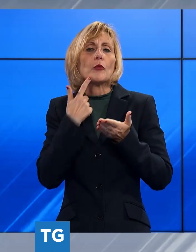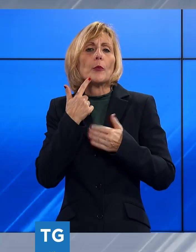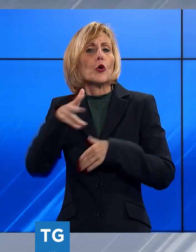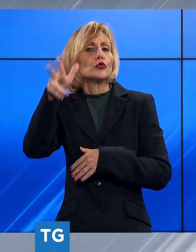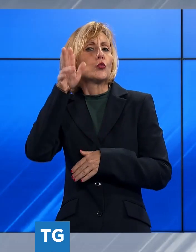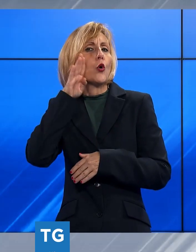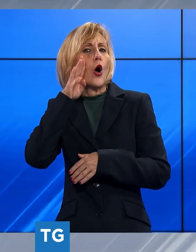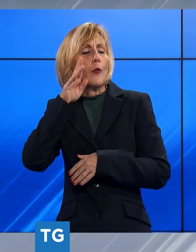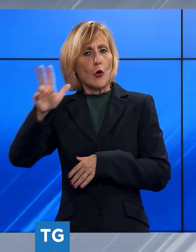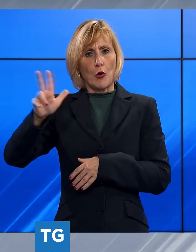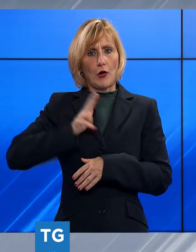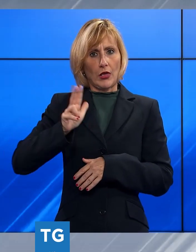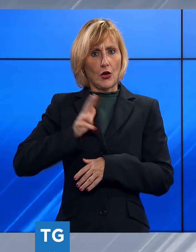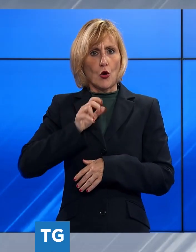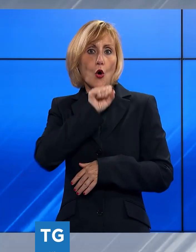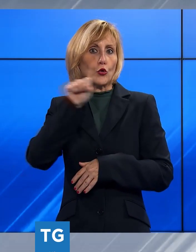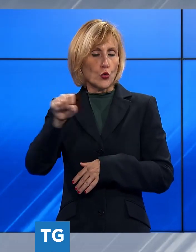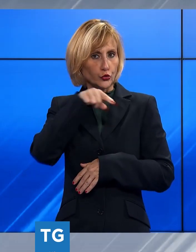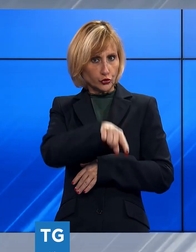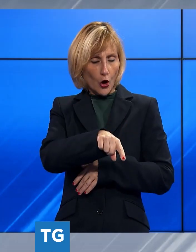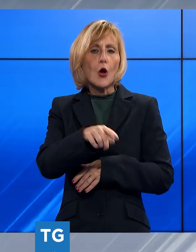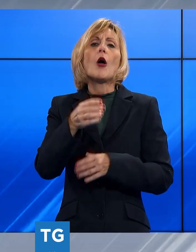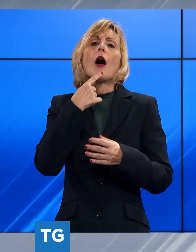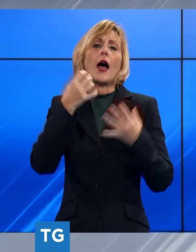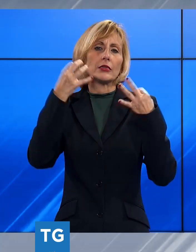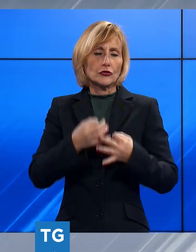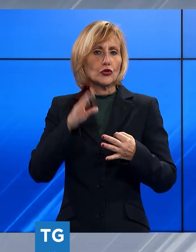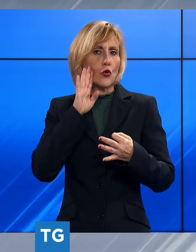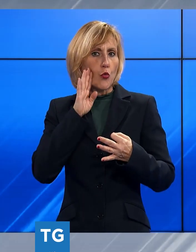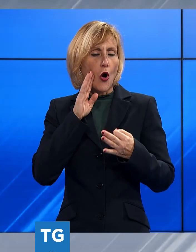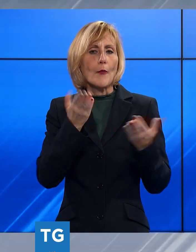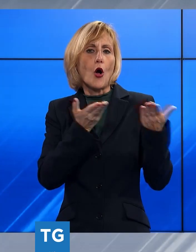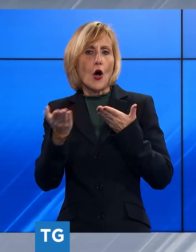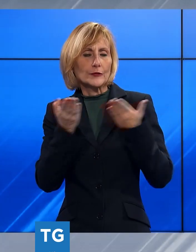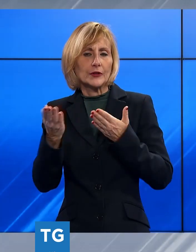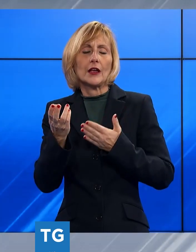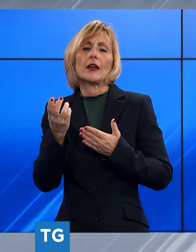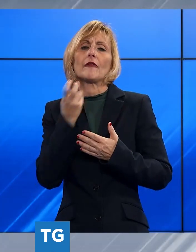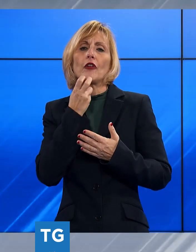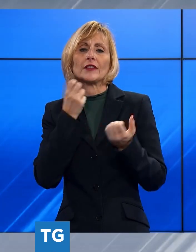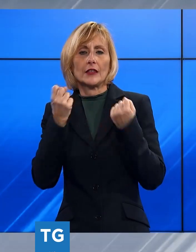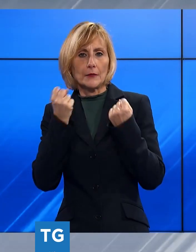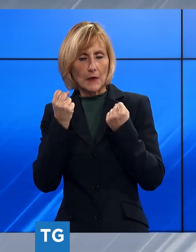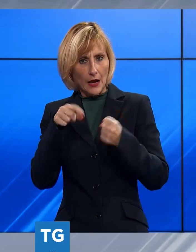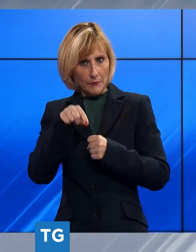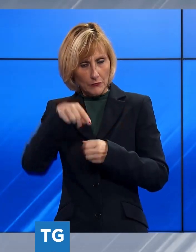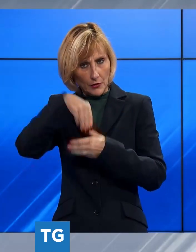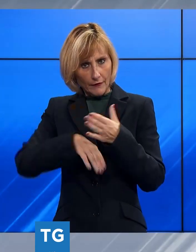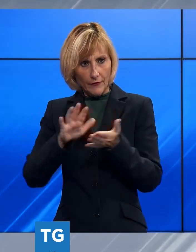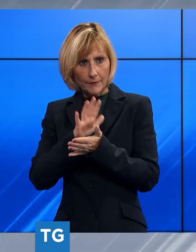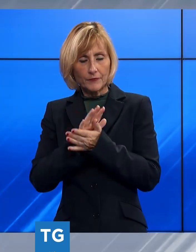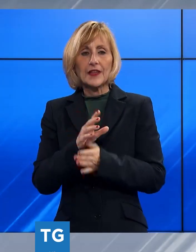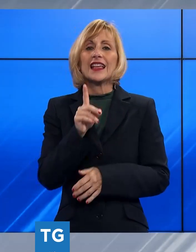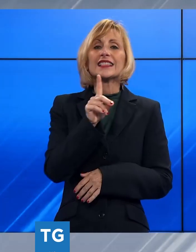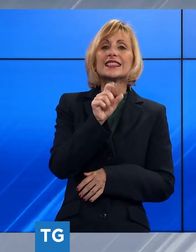nel suo stabilimento balneare in Versilia ci racconta tutto Virginia Torriani si terrà alla Dacia Beach